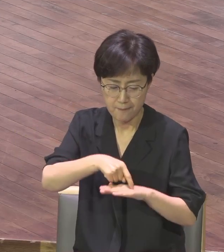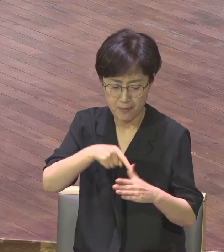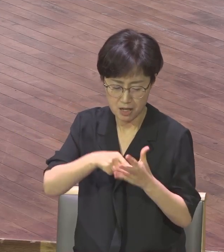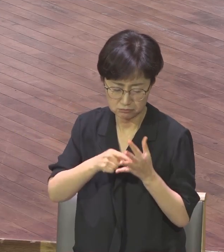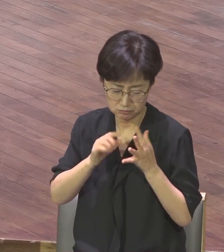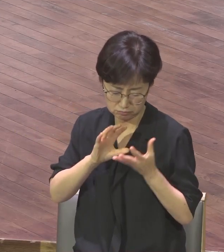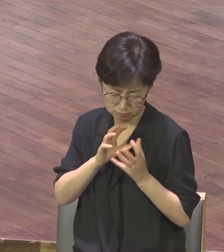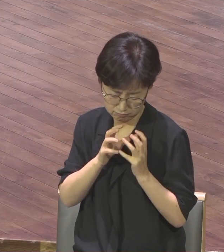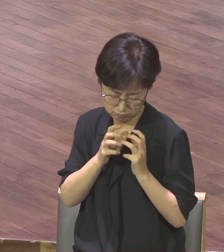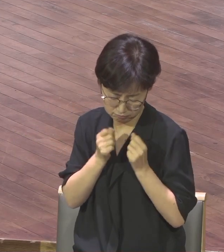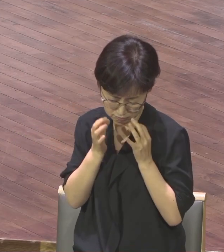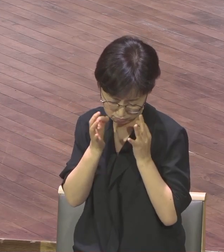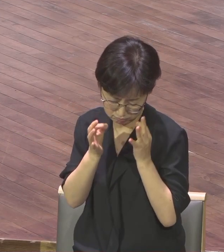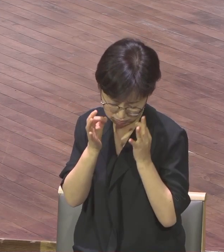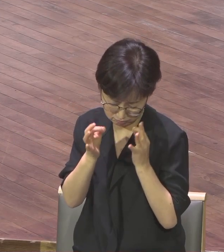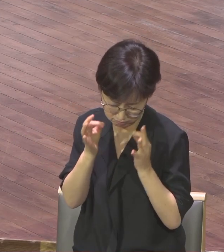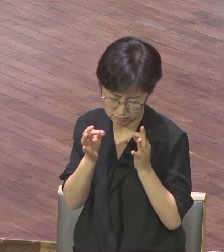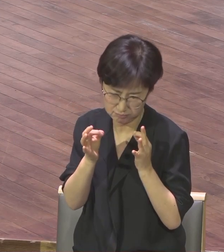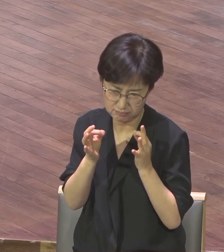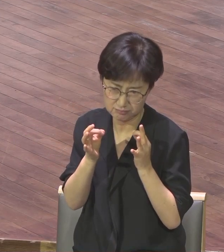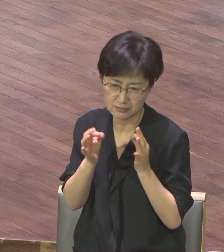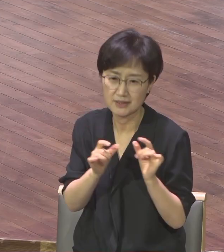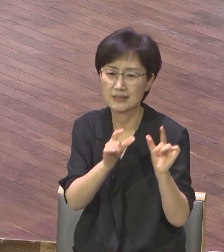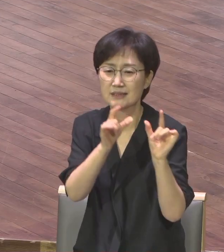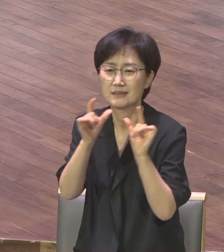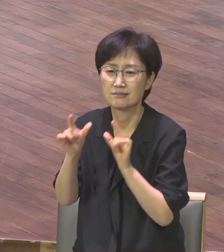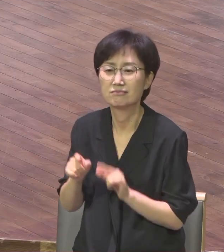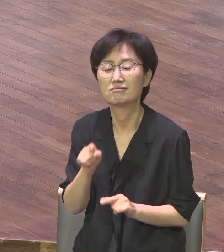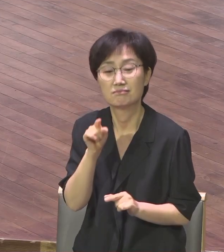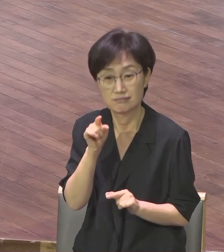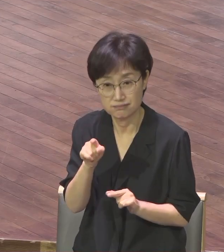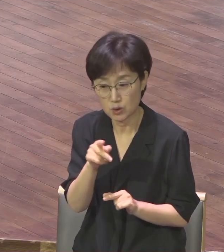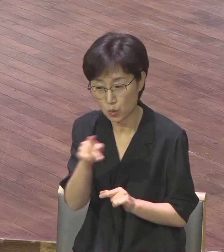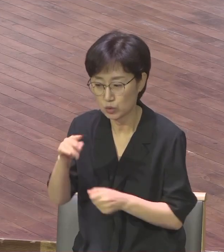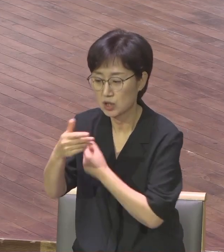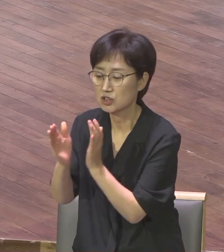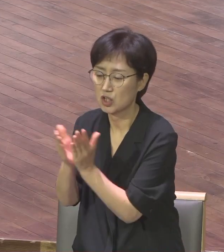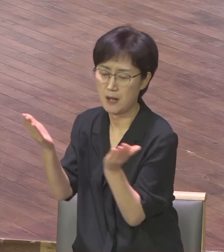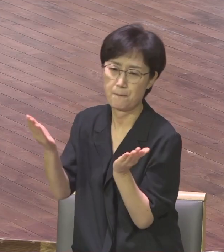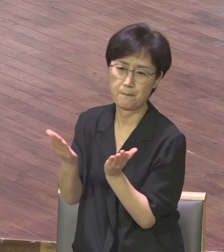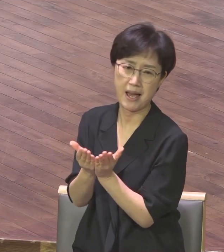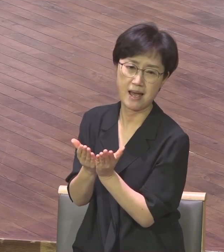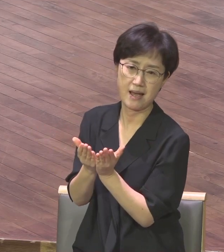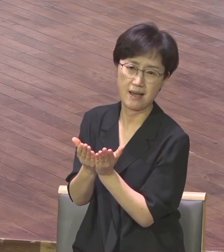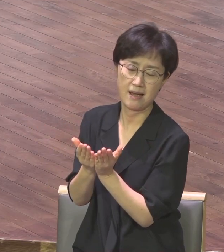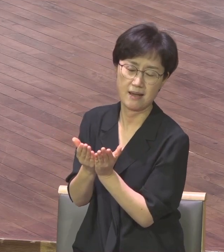다하는 전심의 삶을 사는 것이 성경적 신앙생활이다.